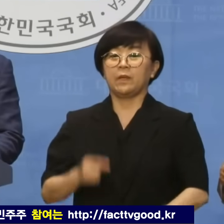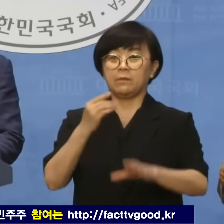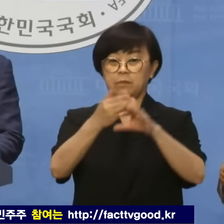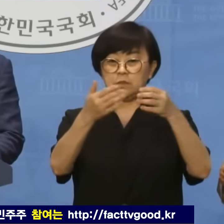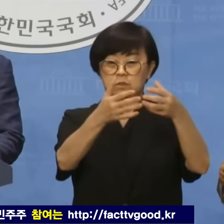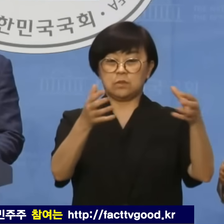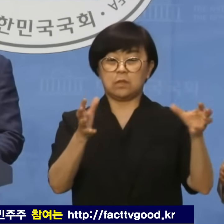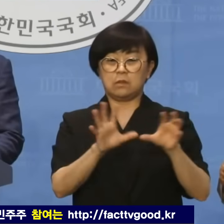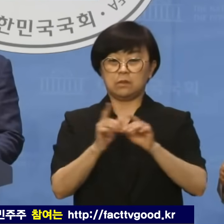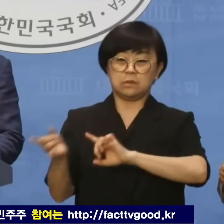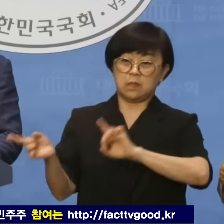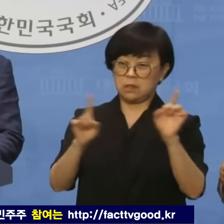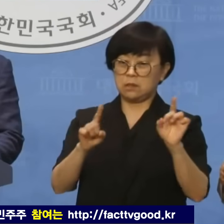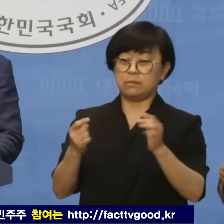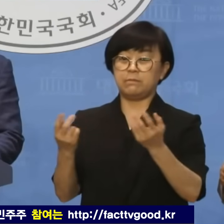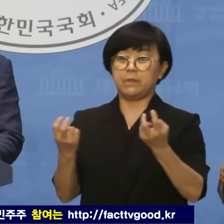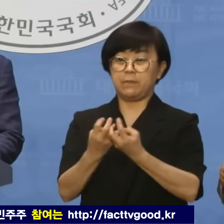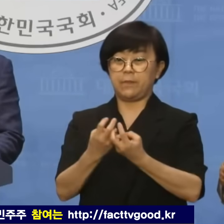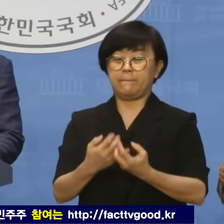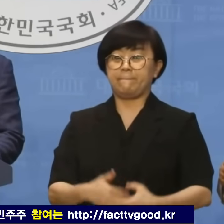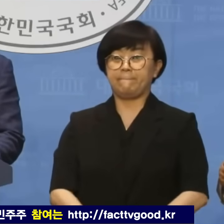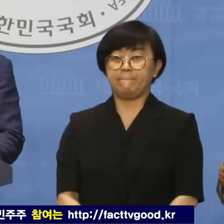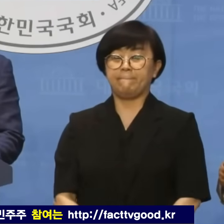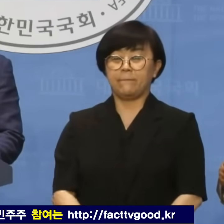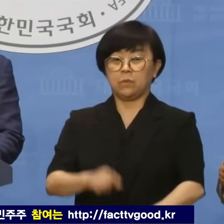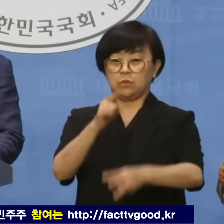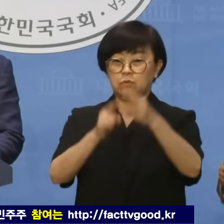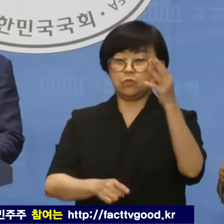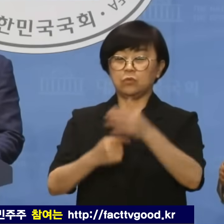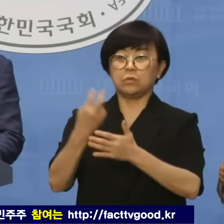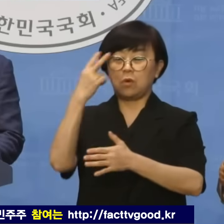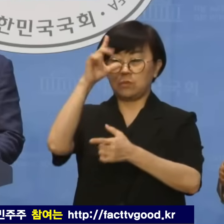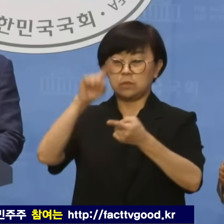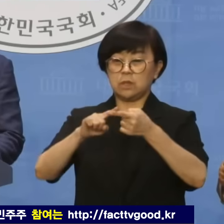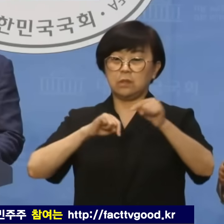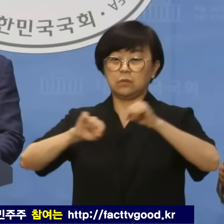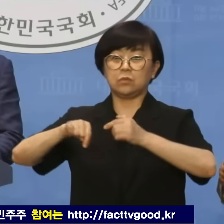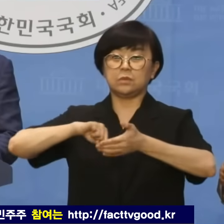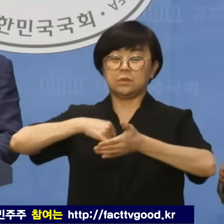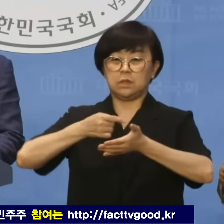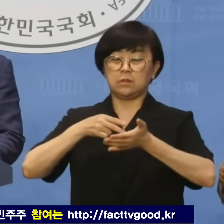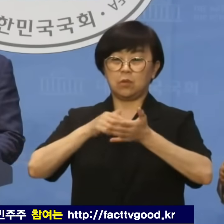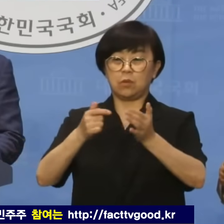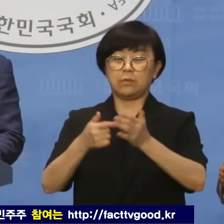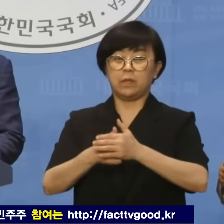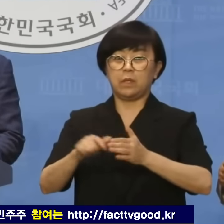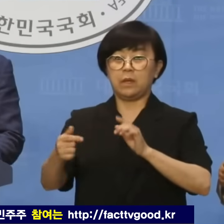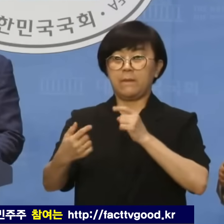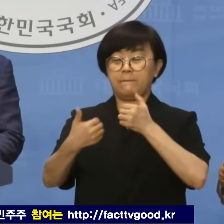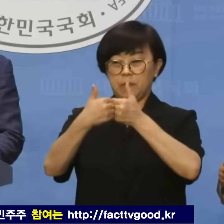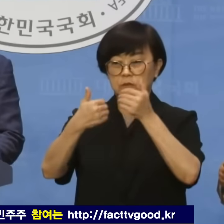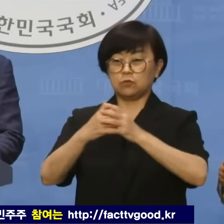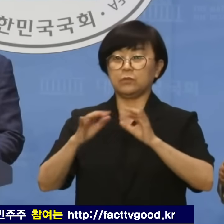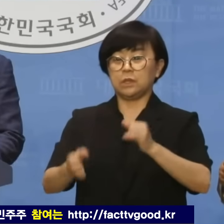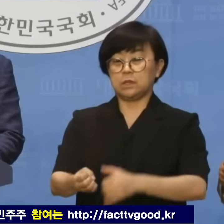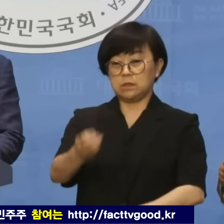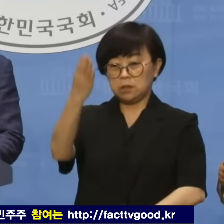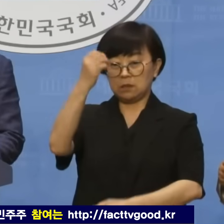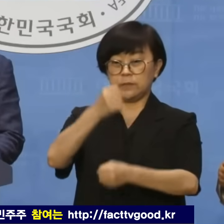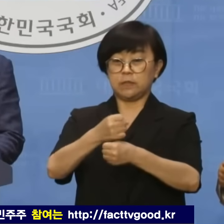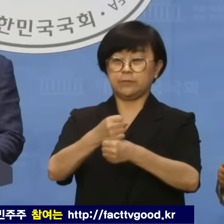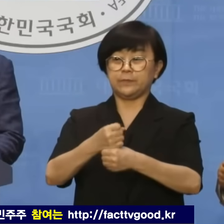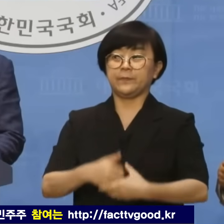민주당을 살리는 길입니다. 윤석열 검찰 독재 정권에 맞서 국민의 승리를 만드는